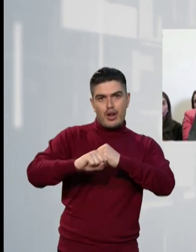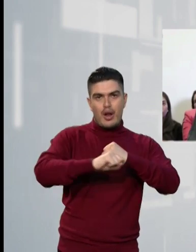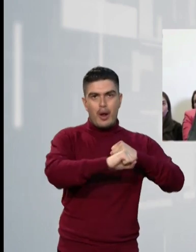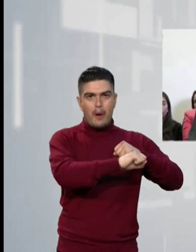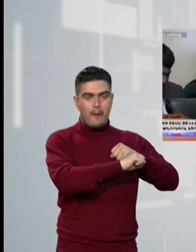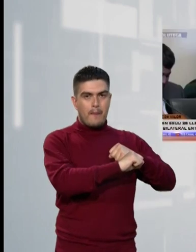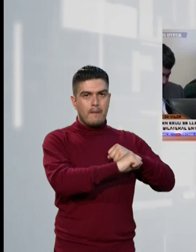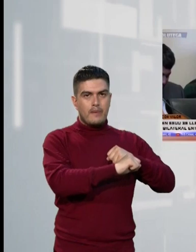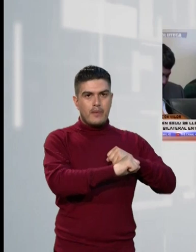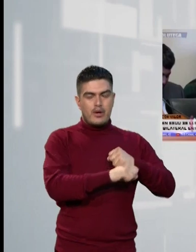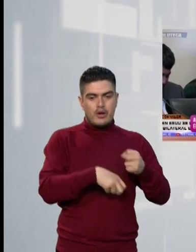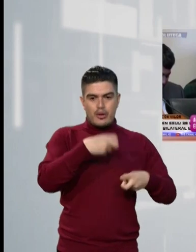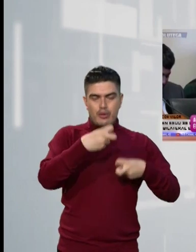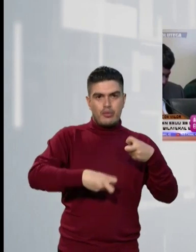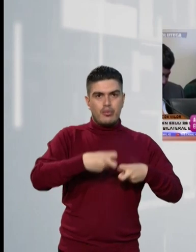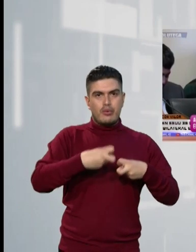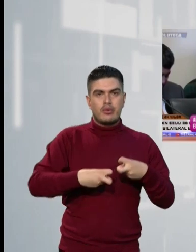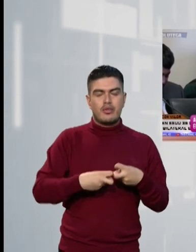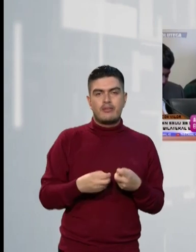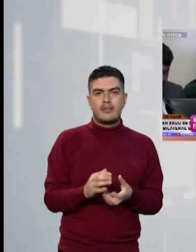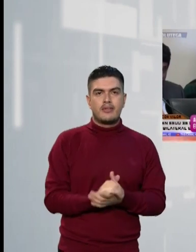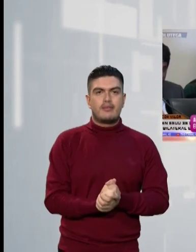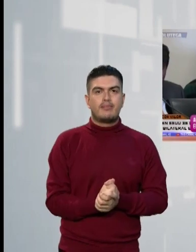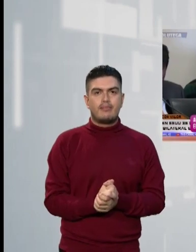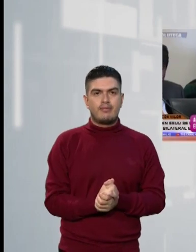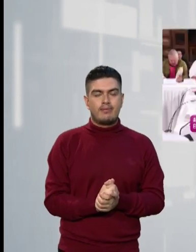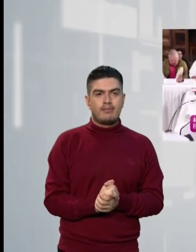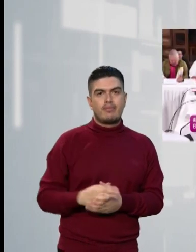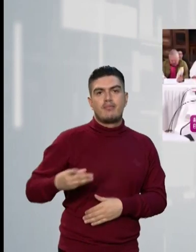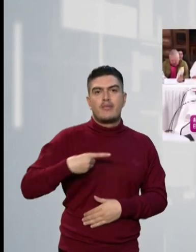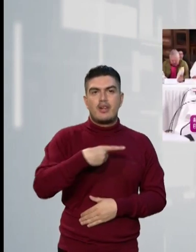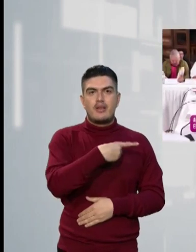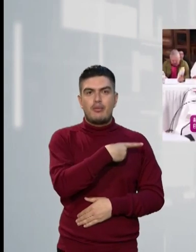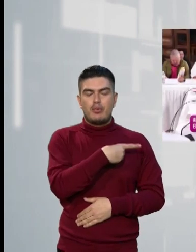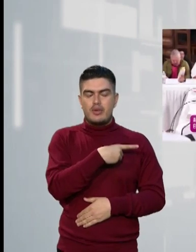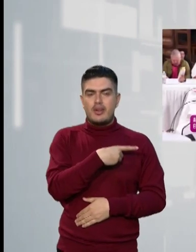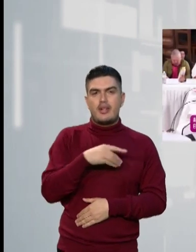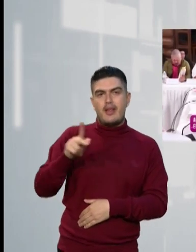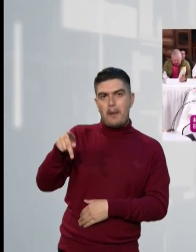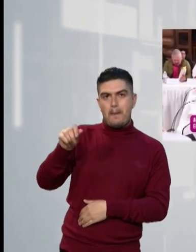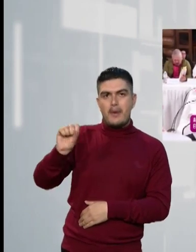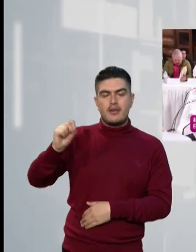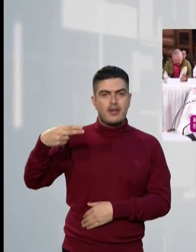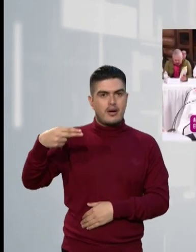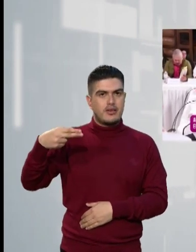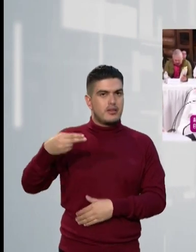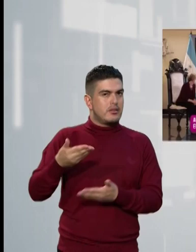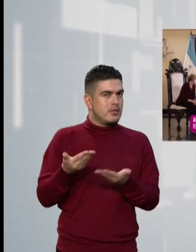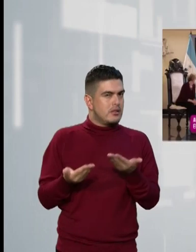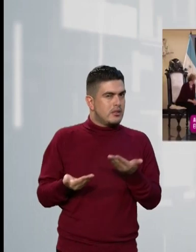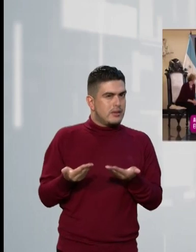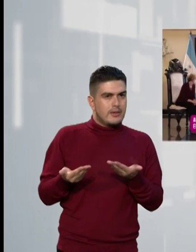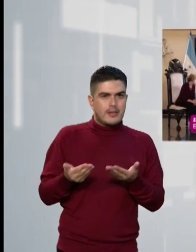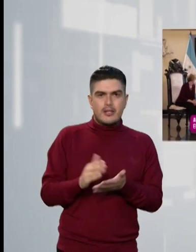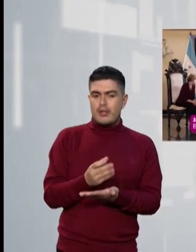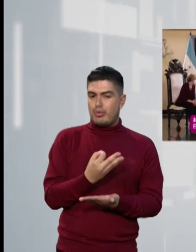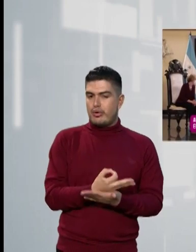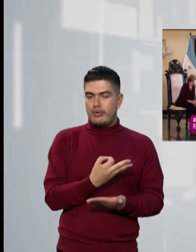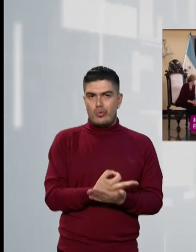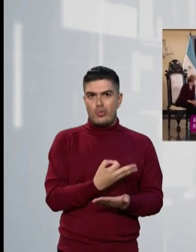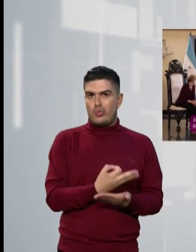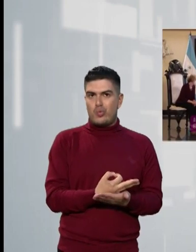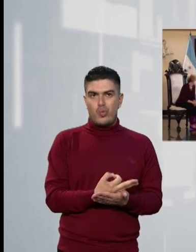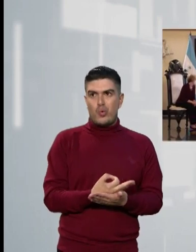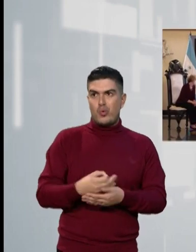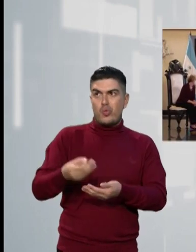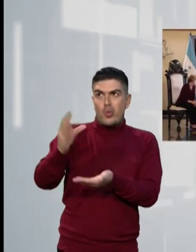desde nuestra Guerra Civil con esta evaluación Fátima Mena diputada del partido Salvador de Honduras considera que se corre en riesgo de perder financiamientos y ayudas